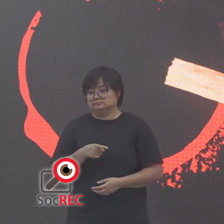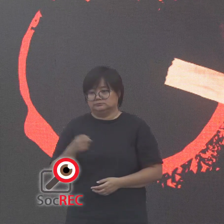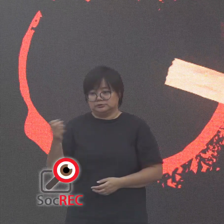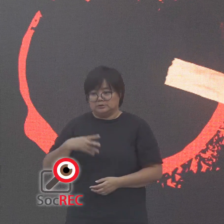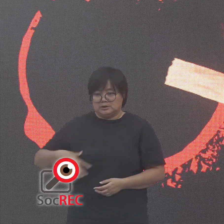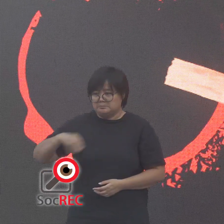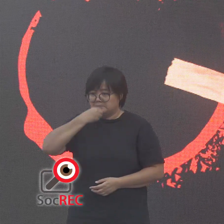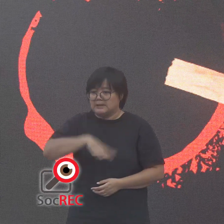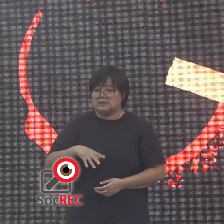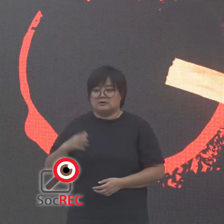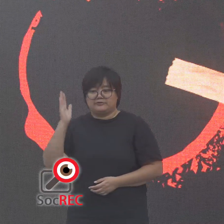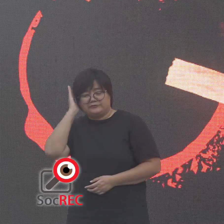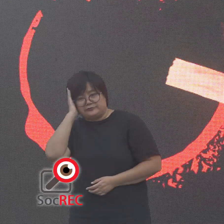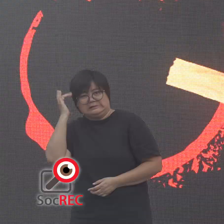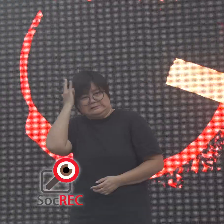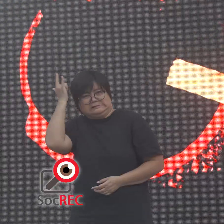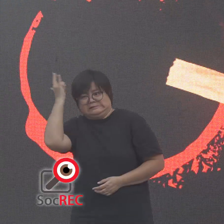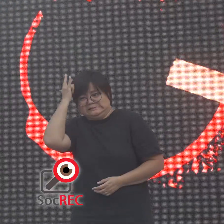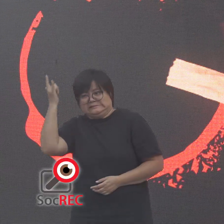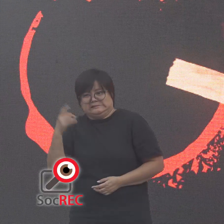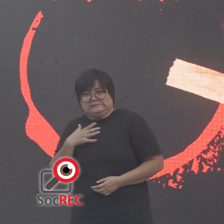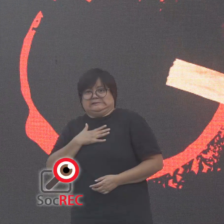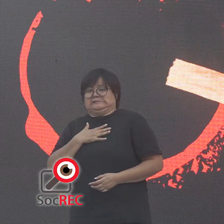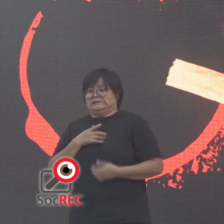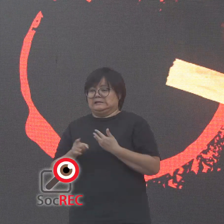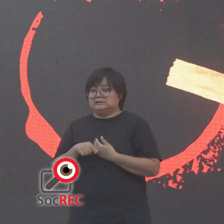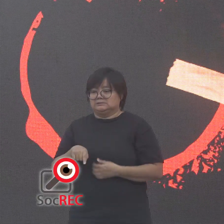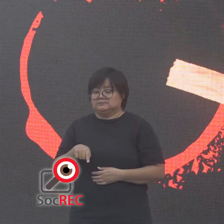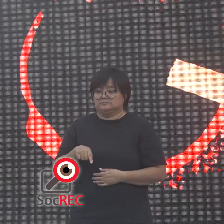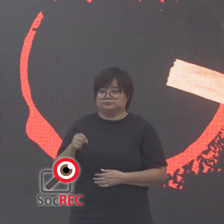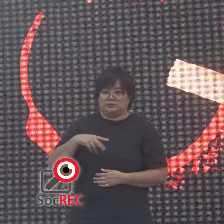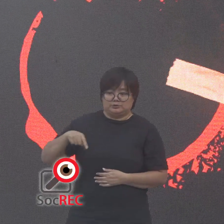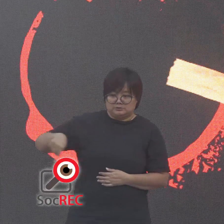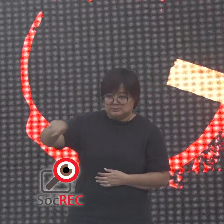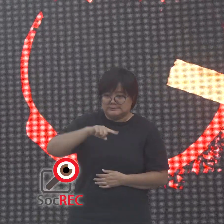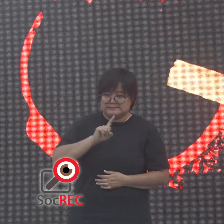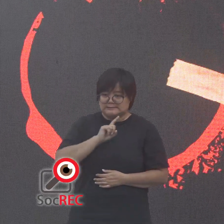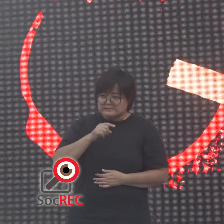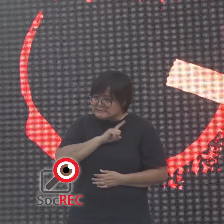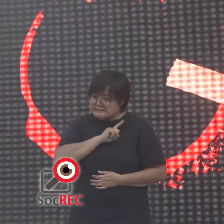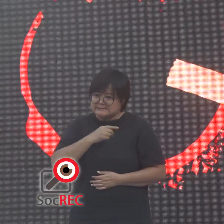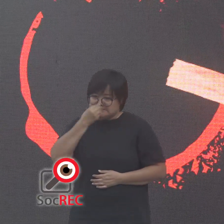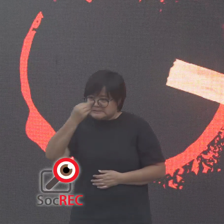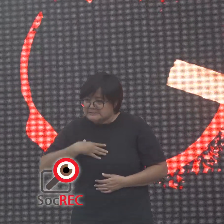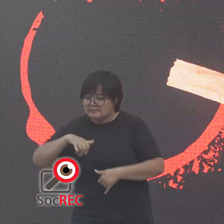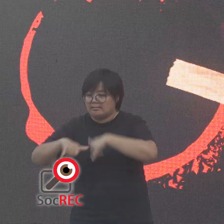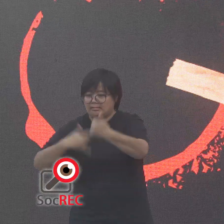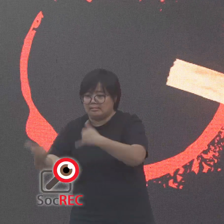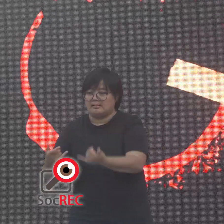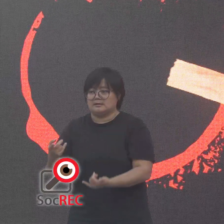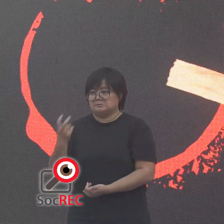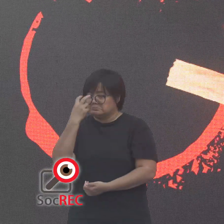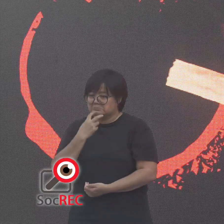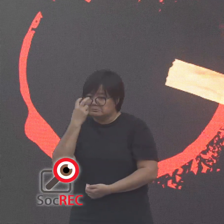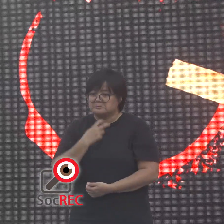為已經逝去了、已經犧牲了的手足而痛哭。我們失去了很多東西，超